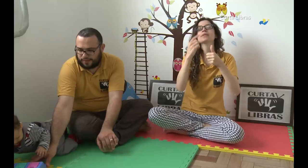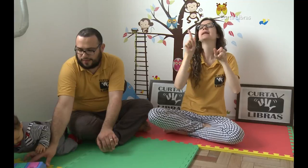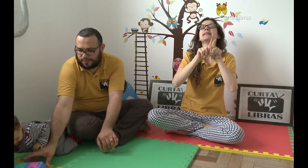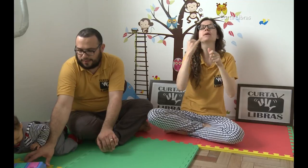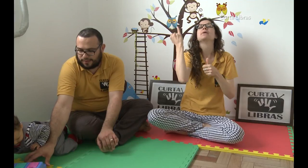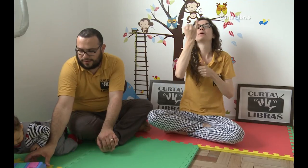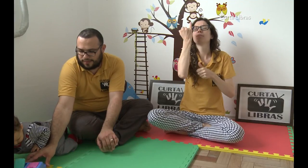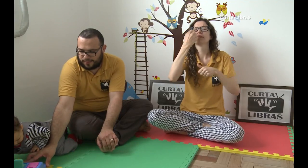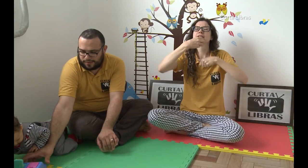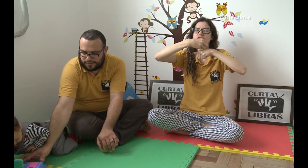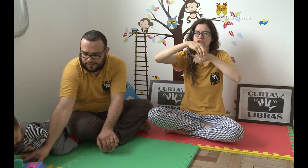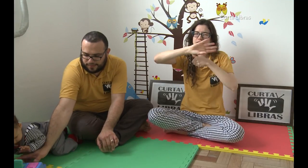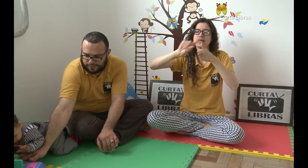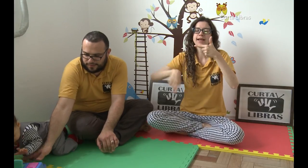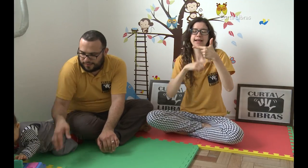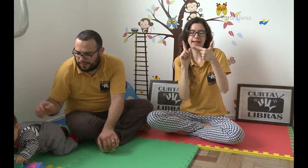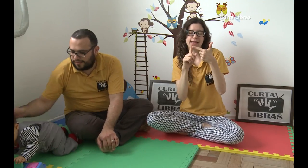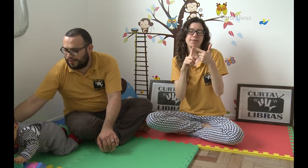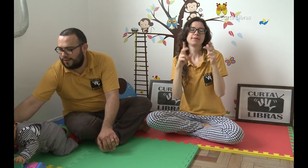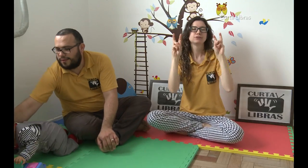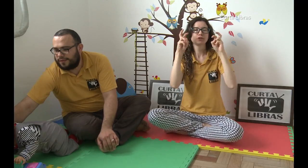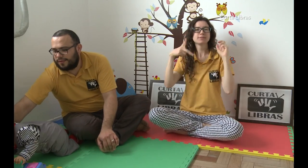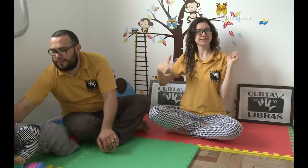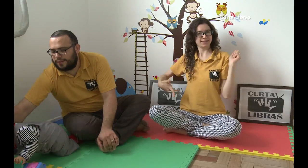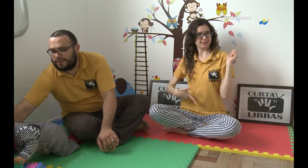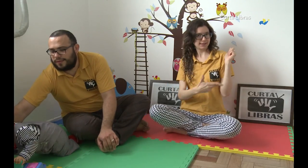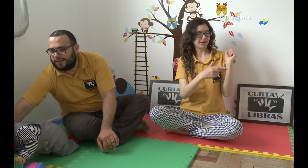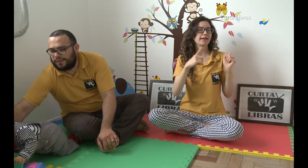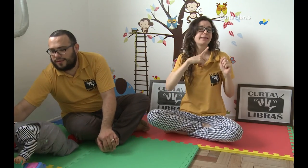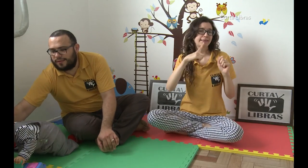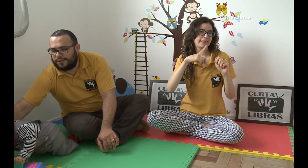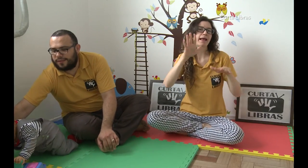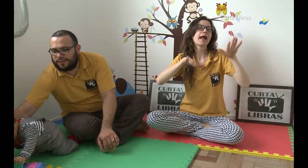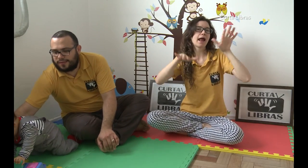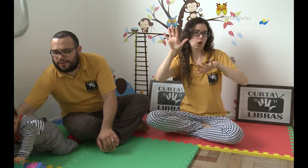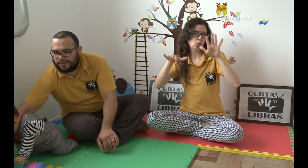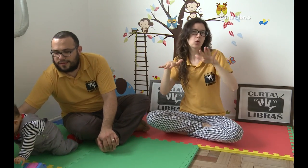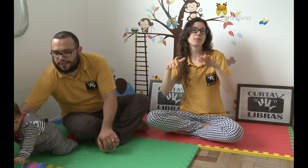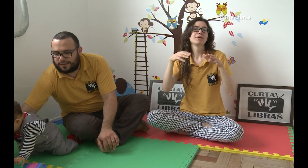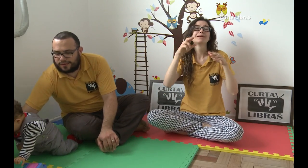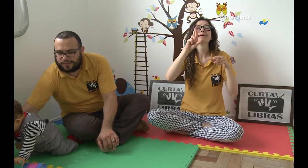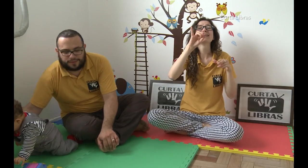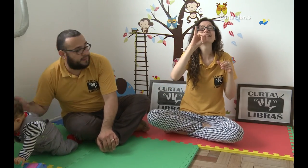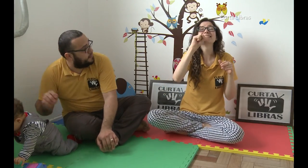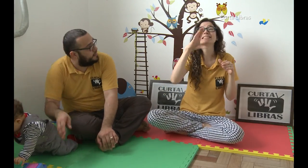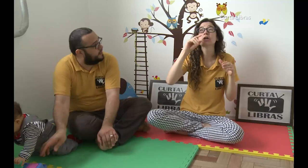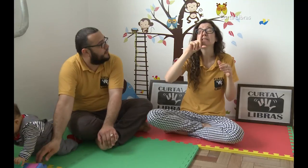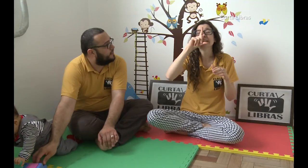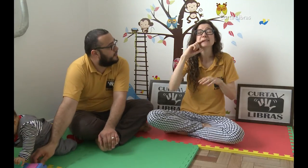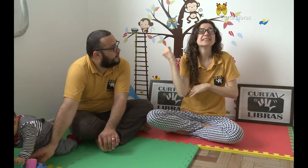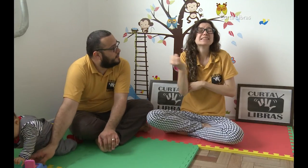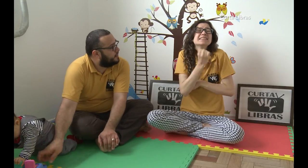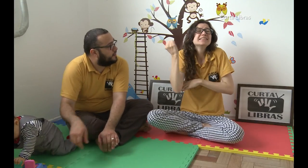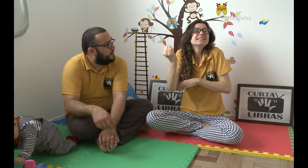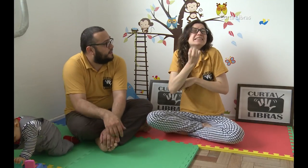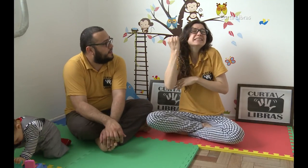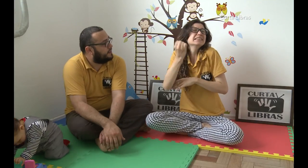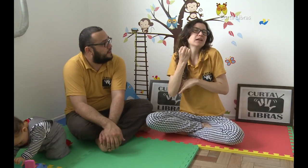cesárea É que ela tem muitos riscos Não é um processo tão simples assim Como eu disse Tem riscos Mas